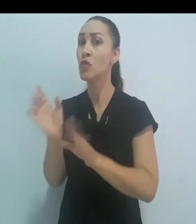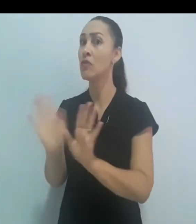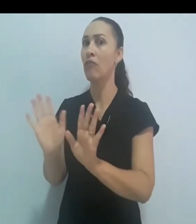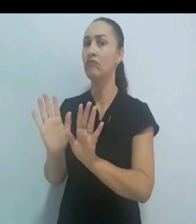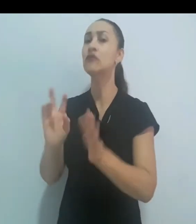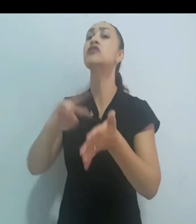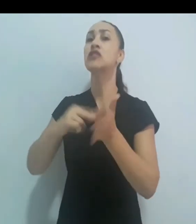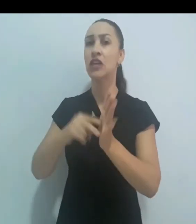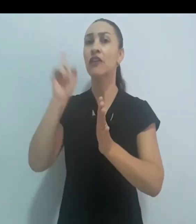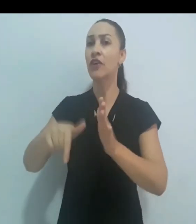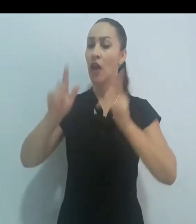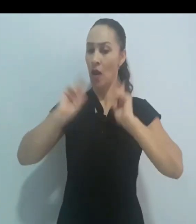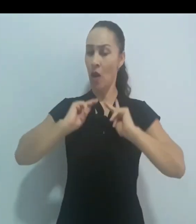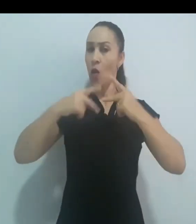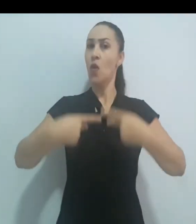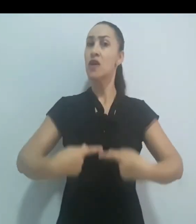não, mas é de